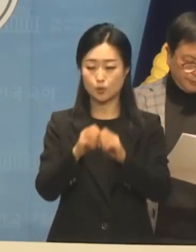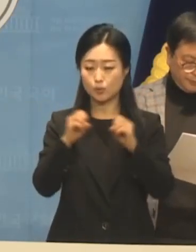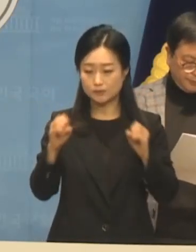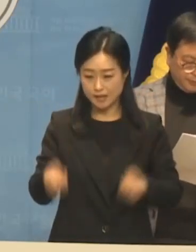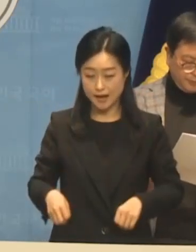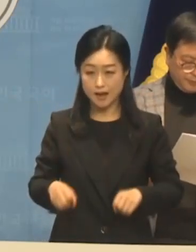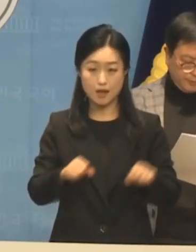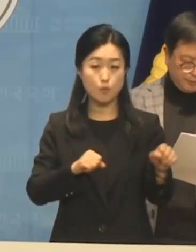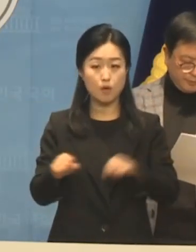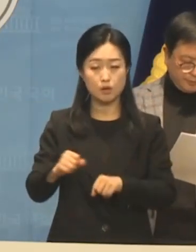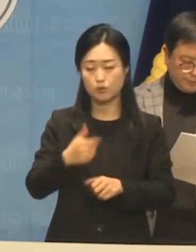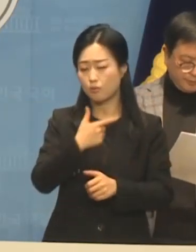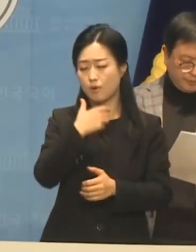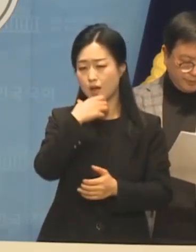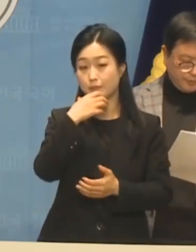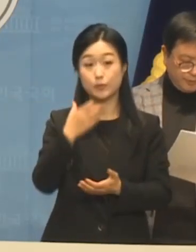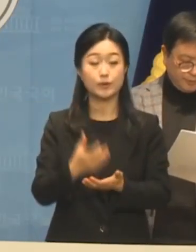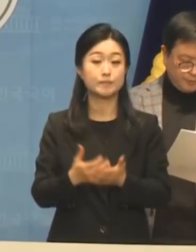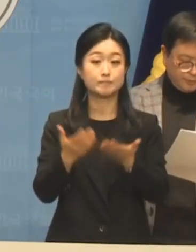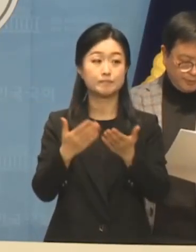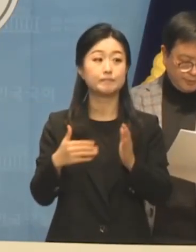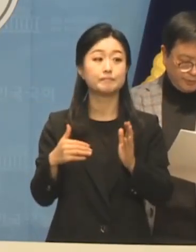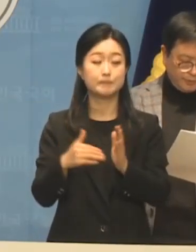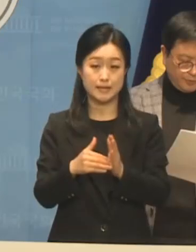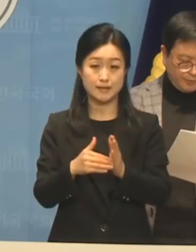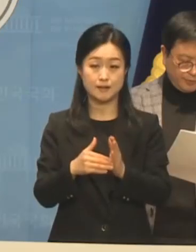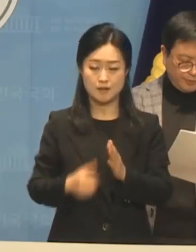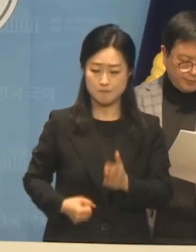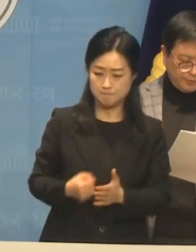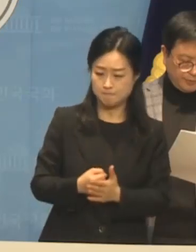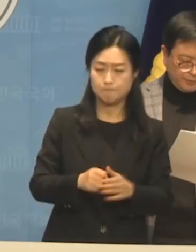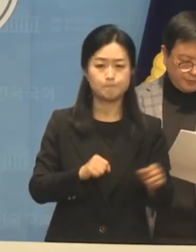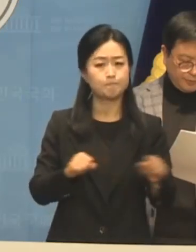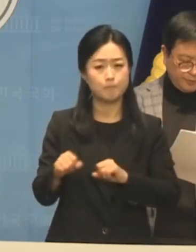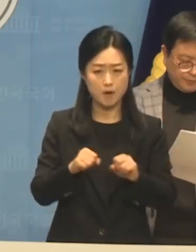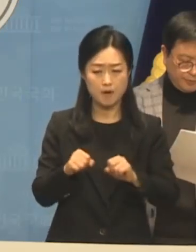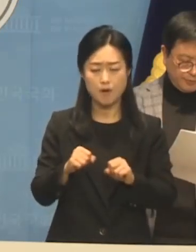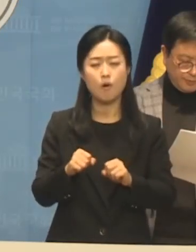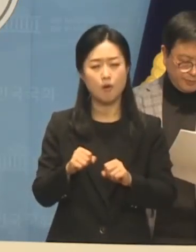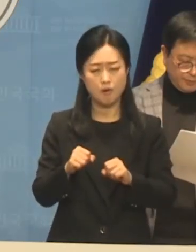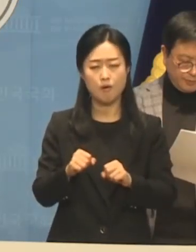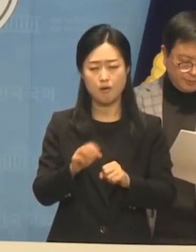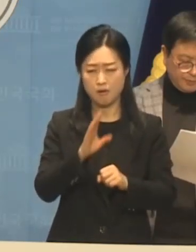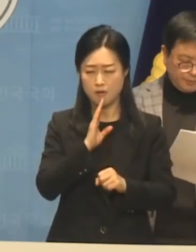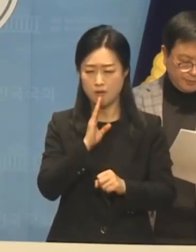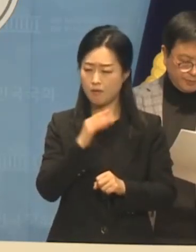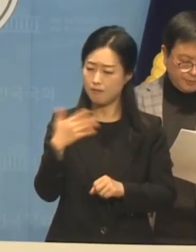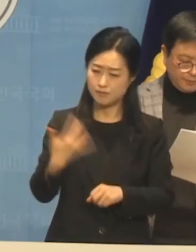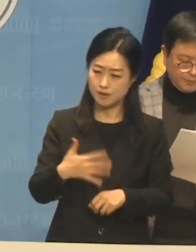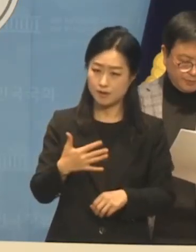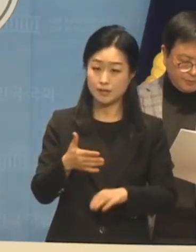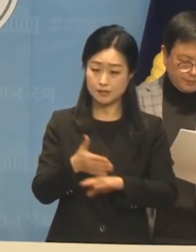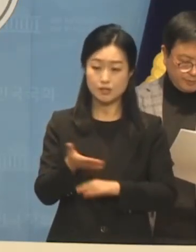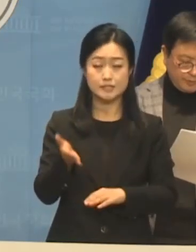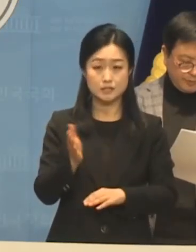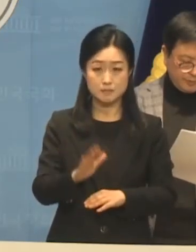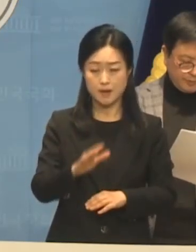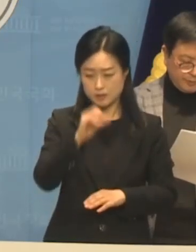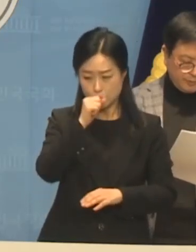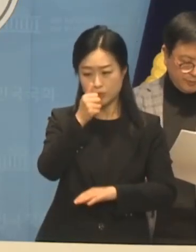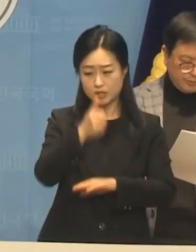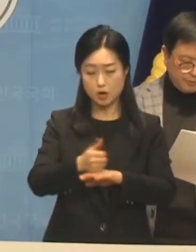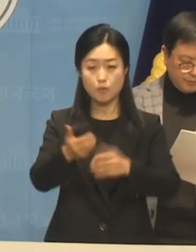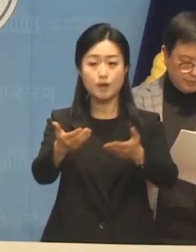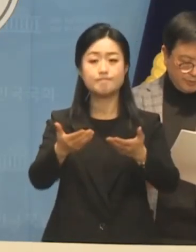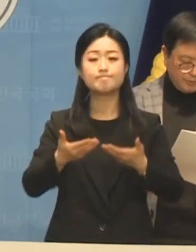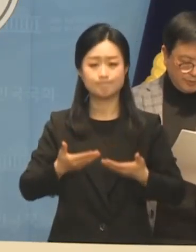행동에 감동했습니다. 그러한 용기 있는 행동이 비록 늦기는 했지만 오늘날의 결과를